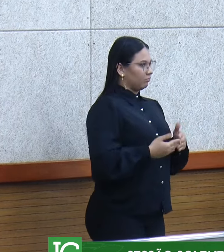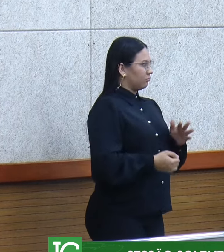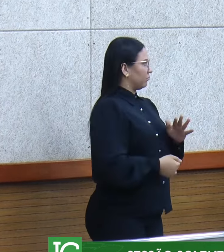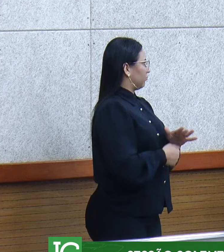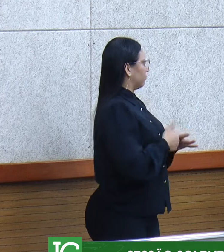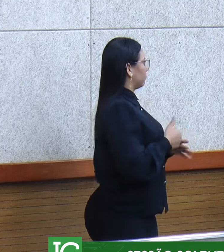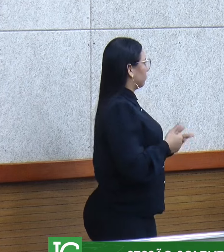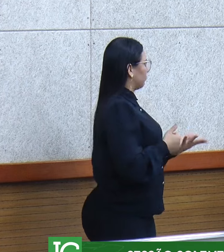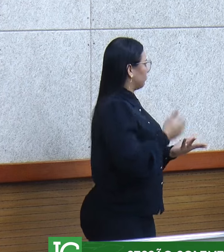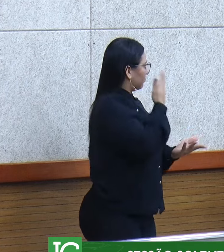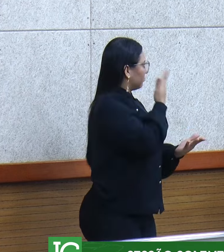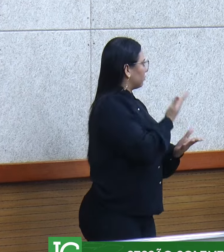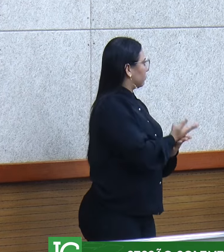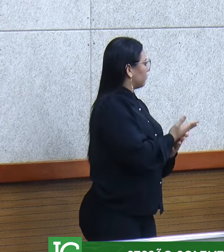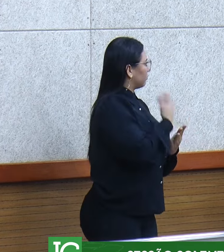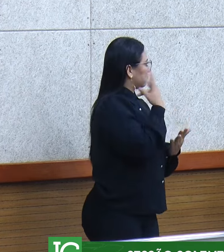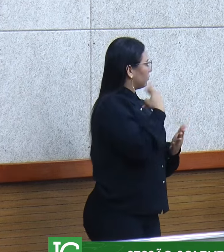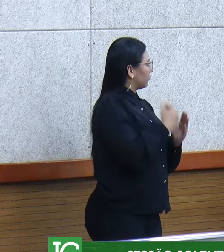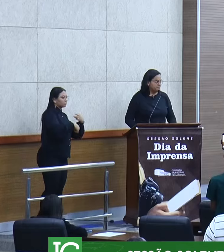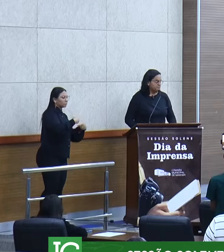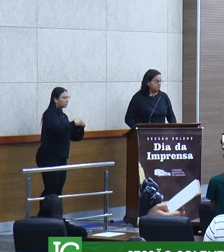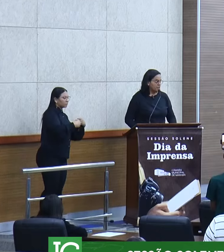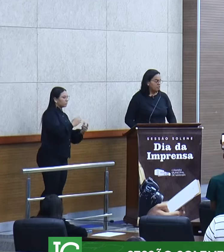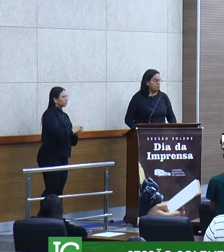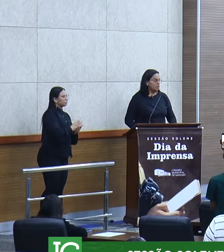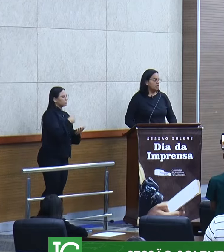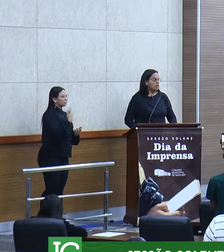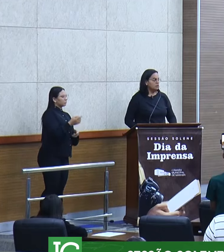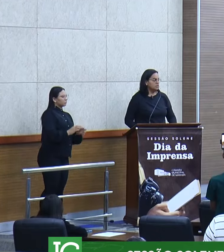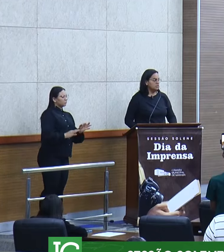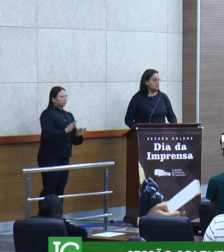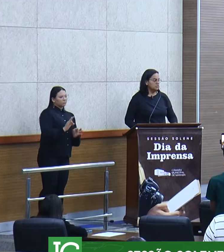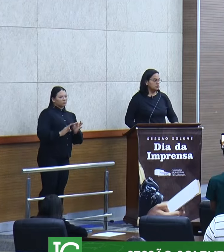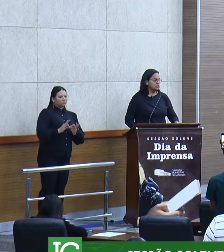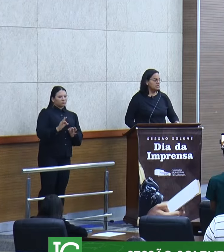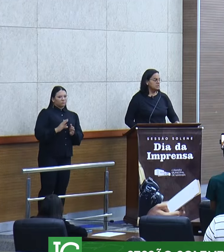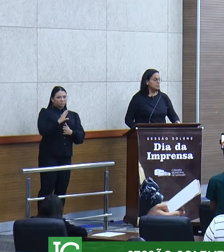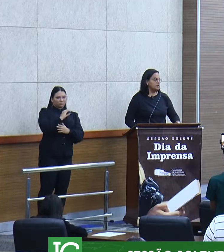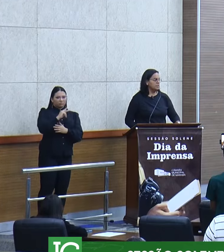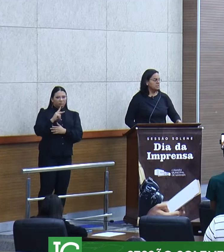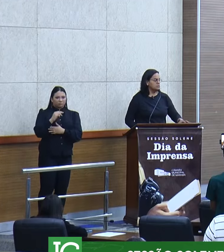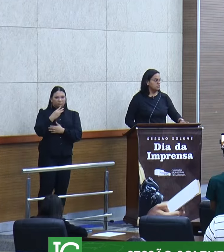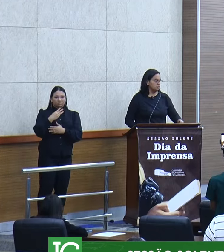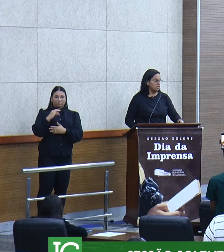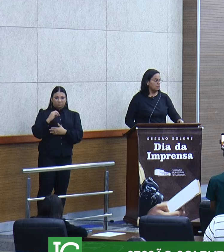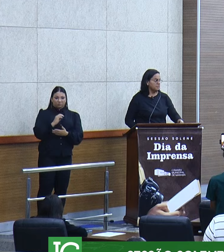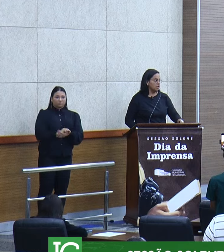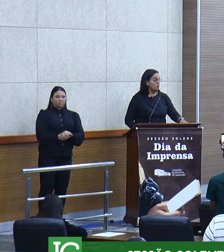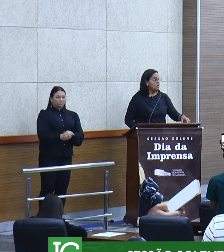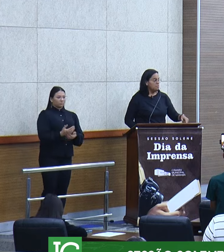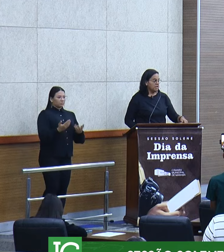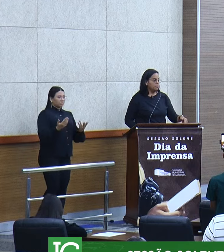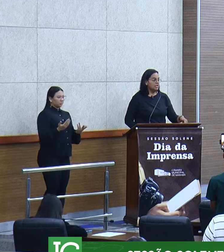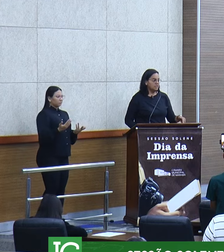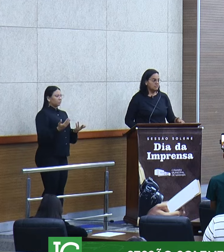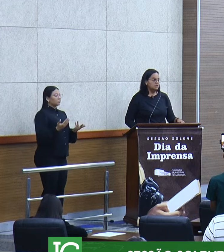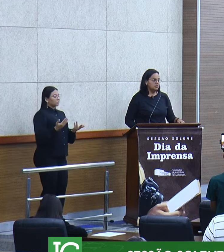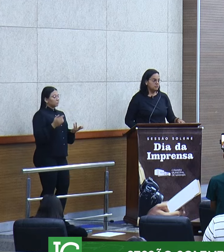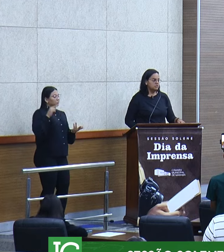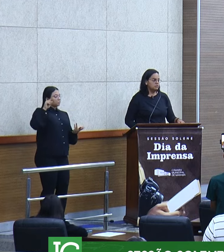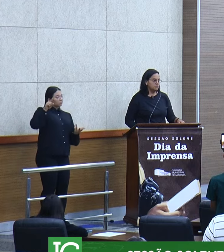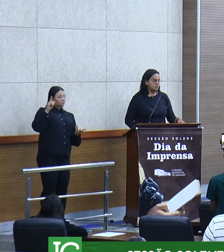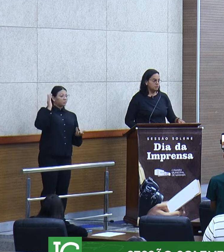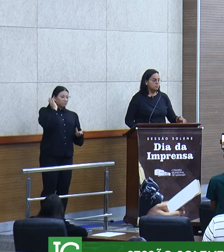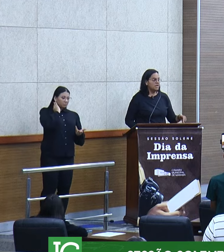homenageados, ela tinha ficado no esquecimento. Então nós idealizamos, elaboramos o projeto, a Câmara, através dos meus pares naquela